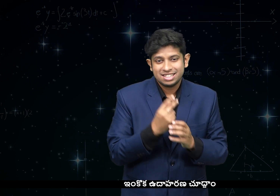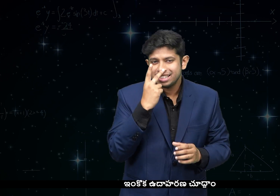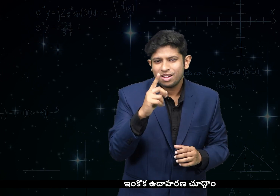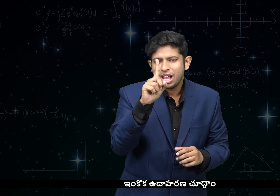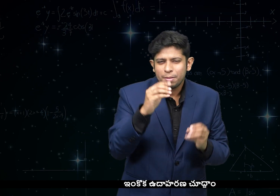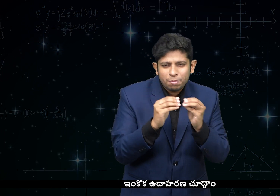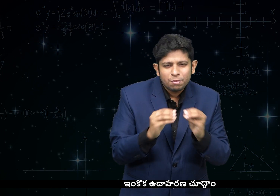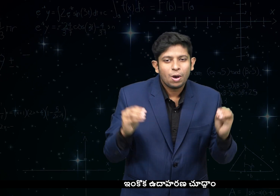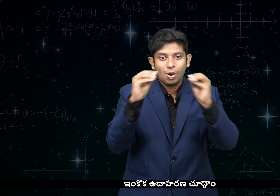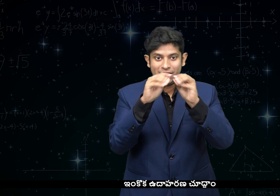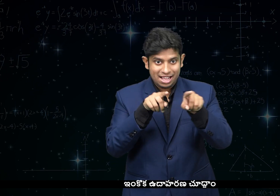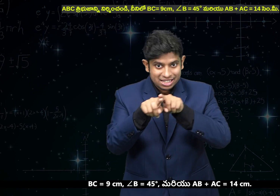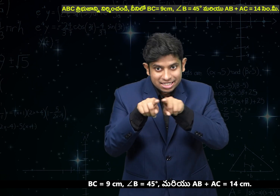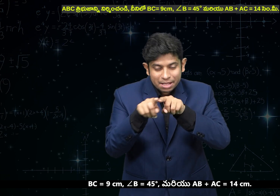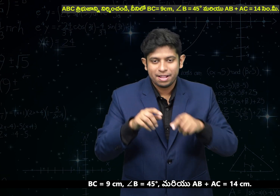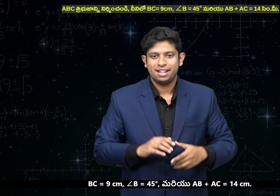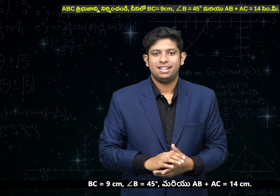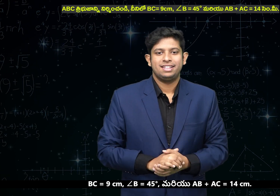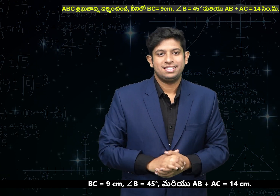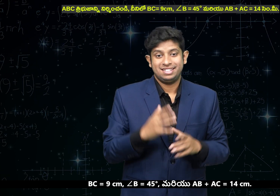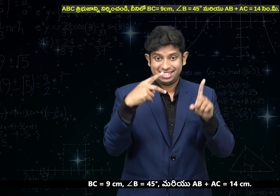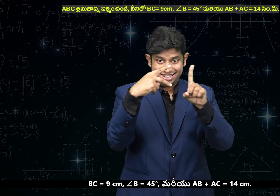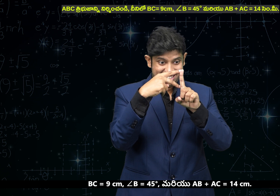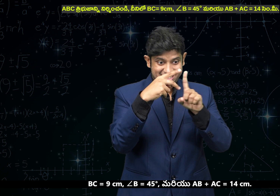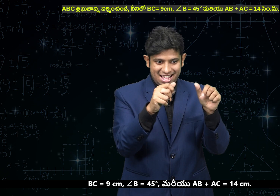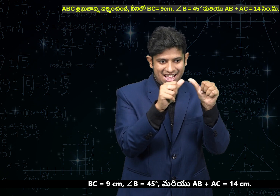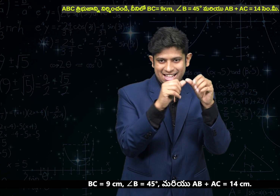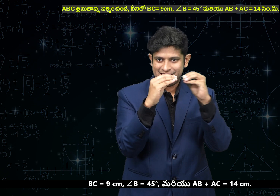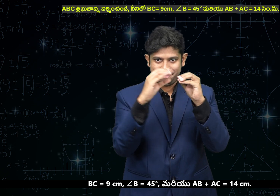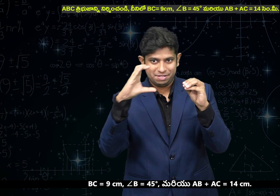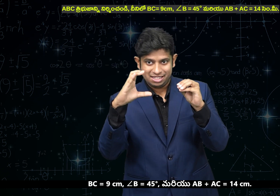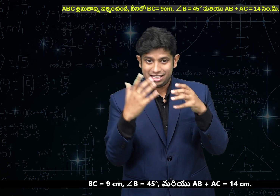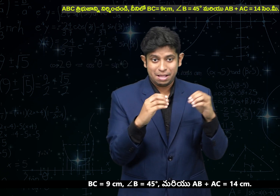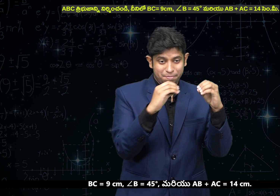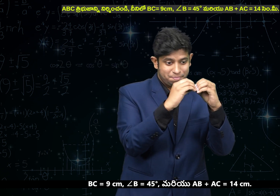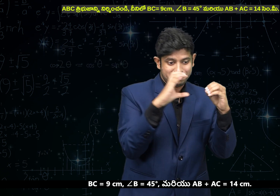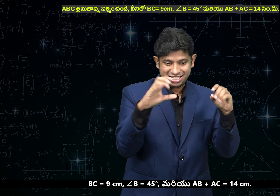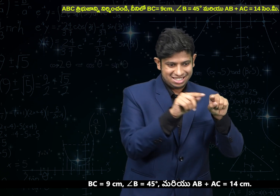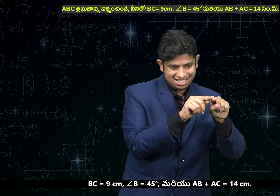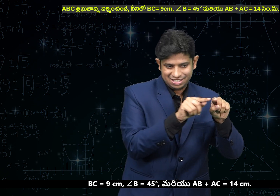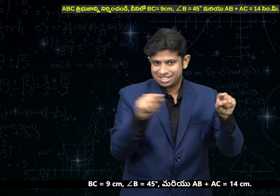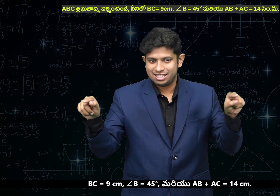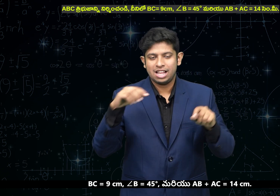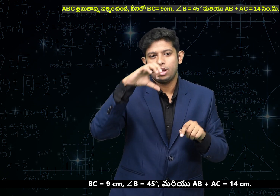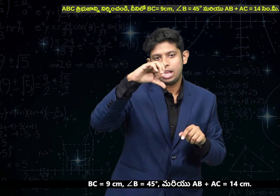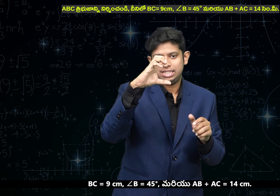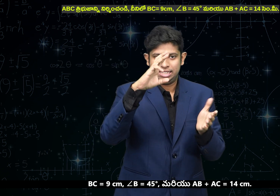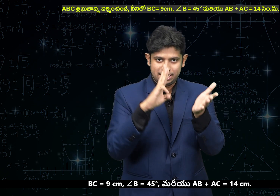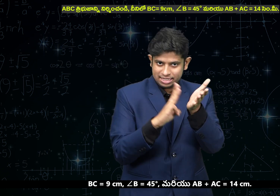ఇంకొక ఉదాహరణ చూద్దాం. బీసీ = 9 సెంటీమీటర్లు, యాంగిల్ బి ఈజ్ ఈక్వల్ టు